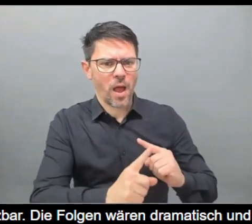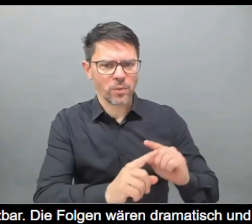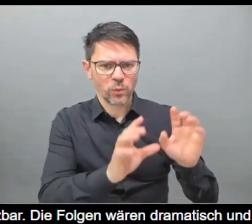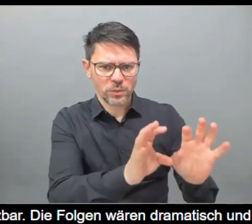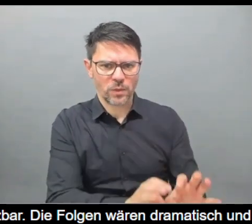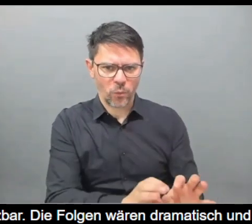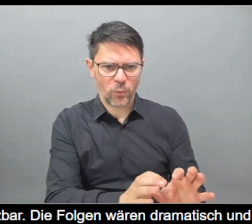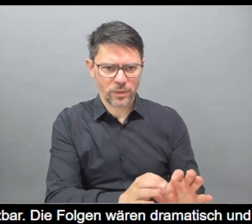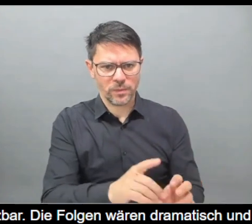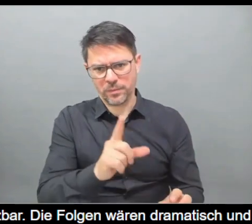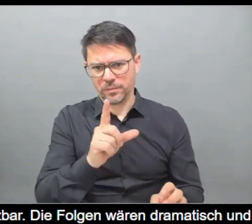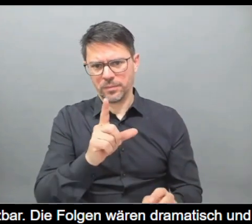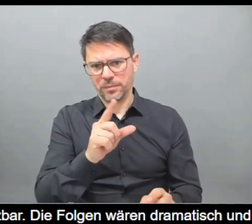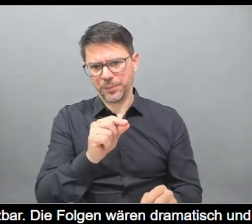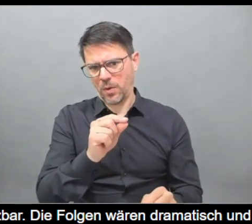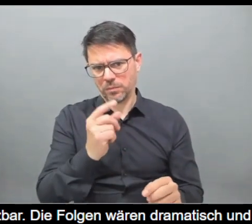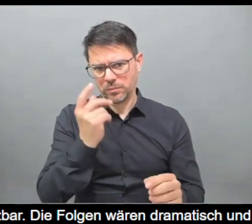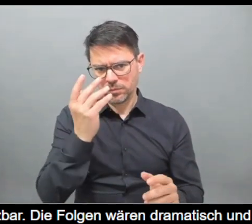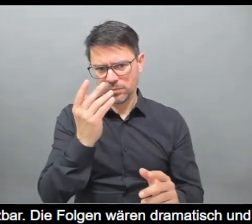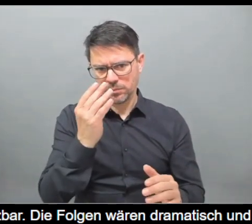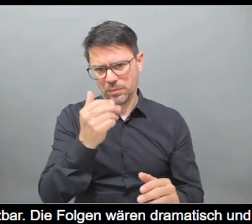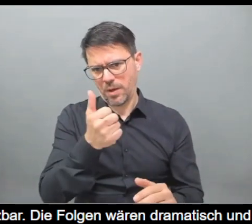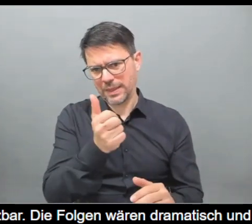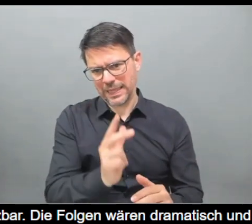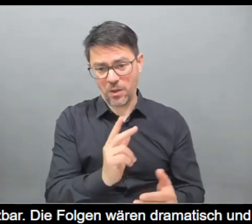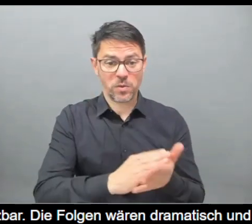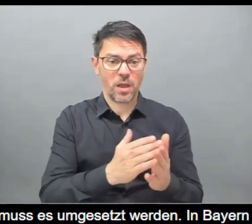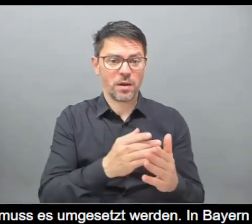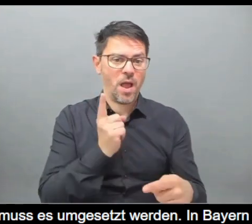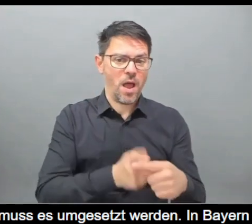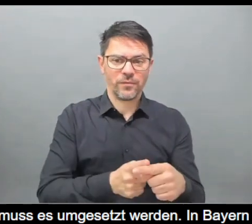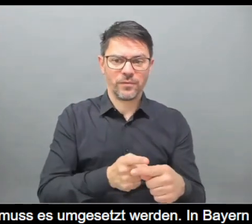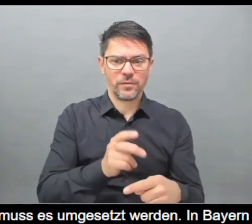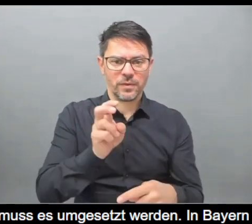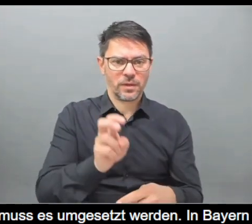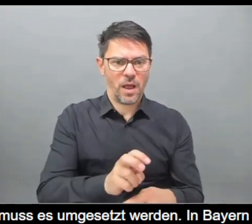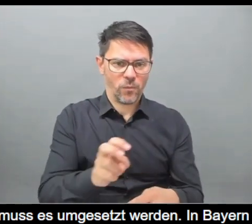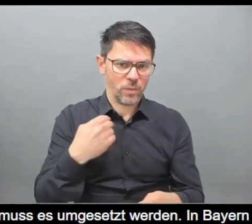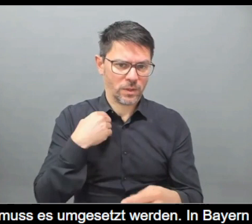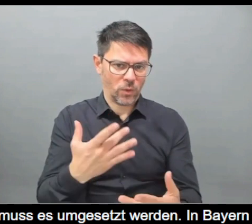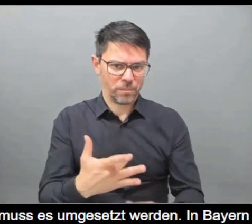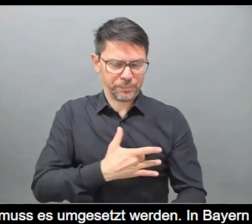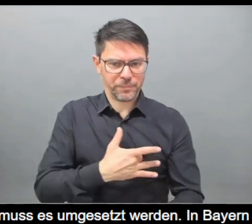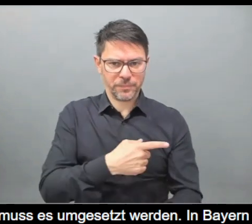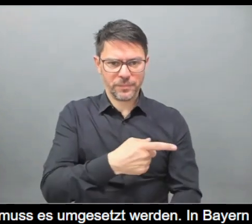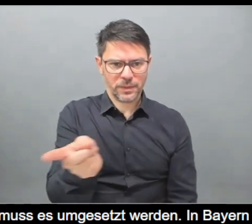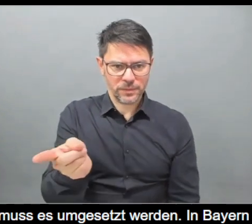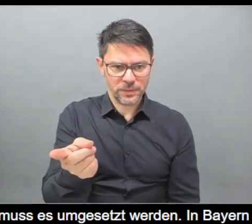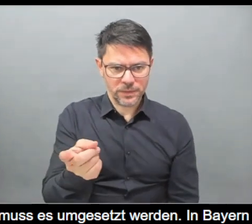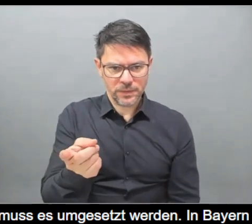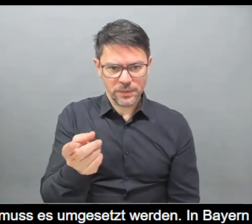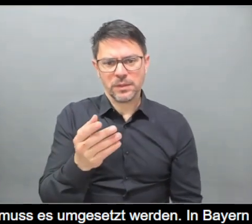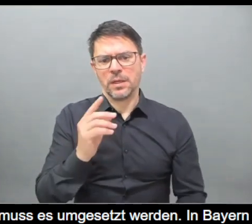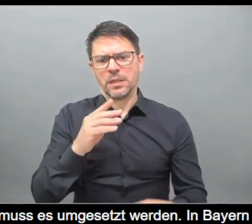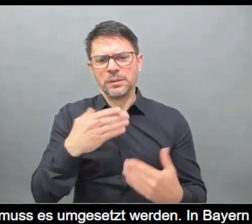Deswegen, dieses Kommissionspapier ist nicht umsetzbar aus unserer Sicht. Es war auch fahrlässig aus unserer Sicht, dass